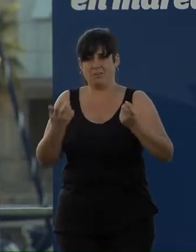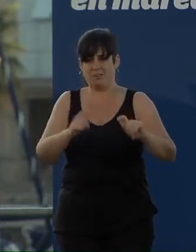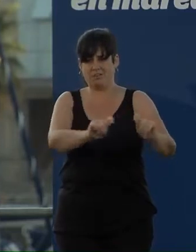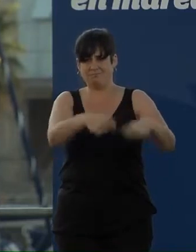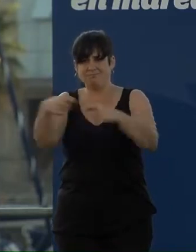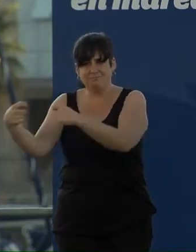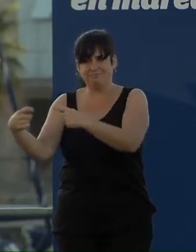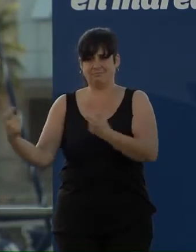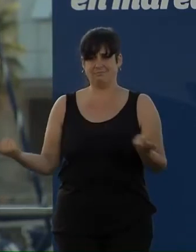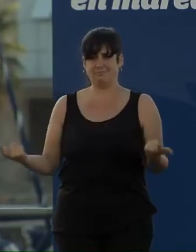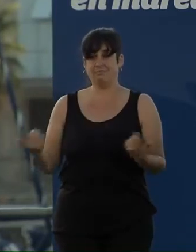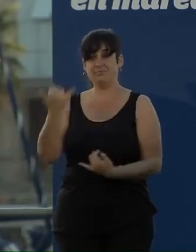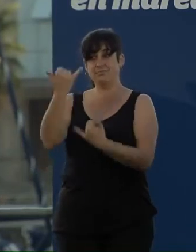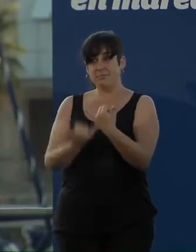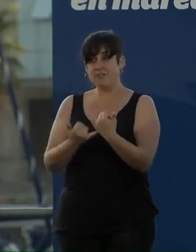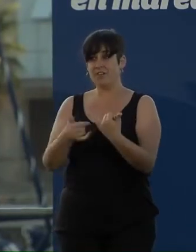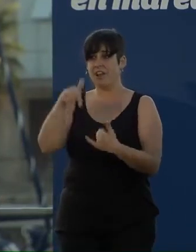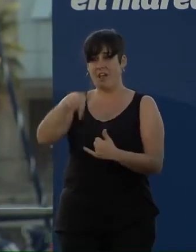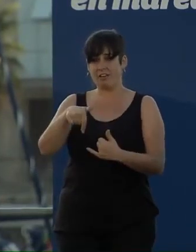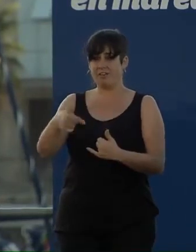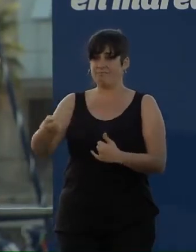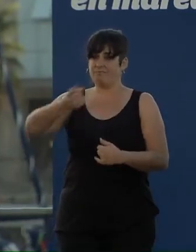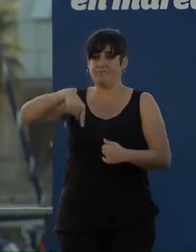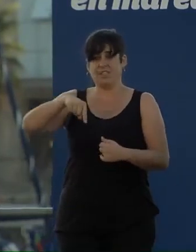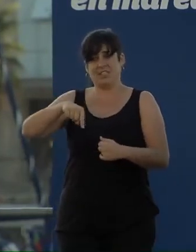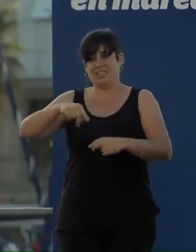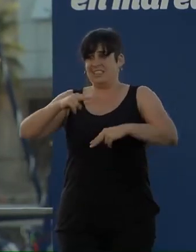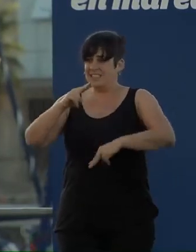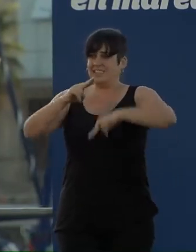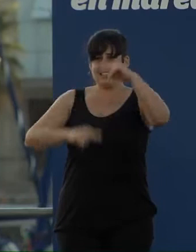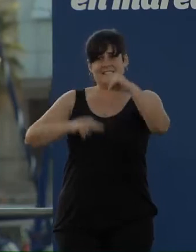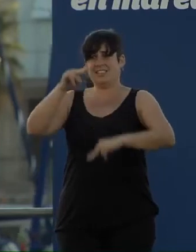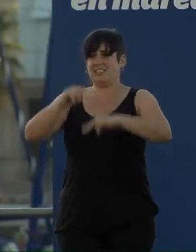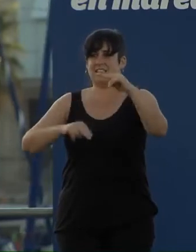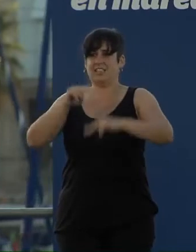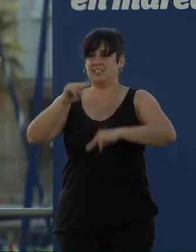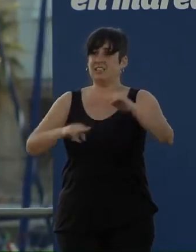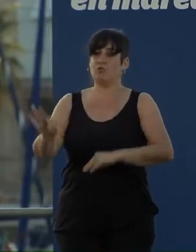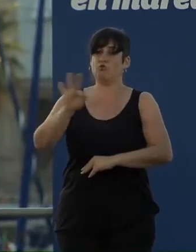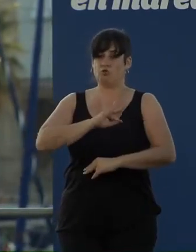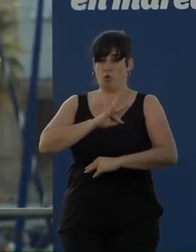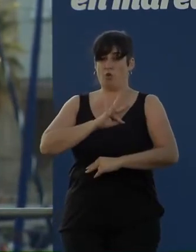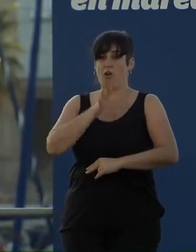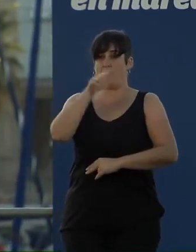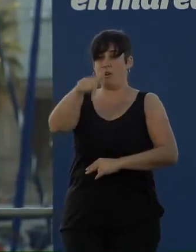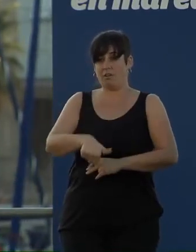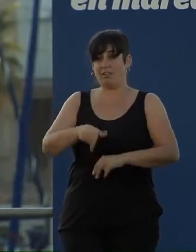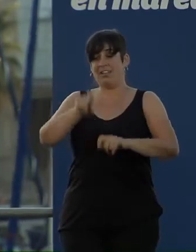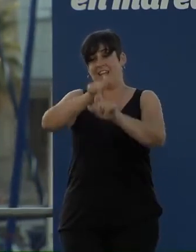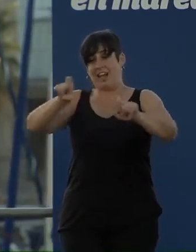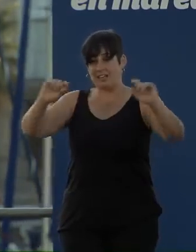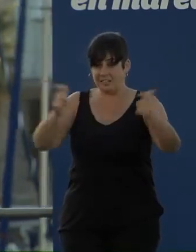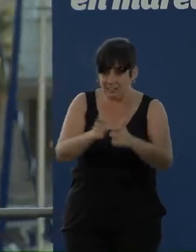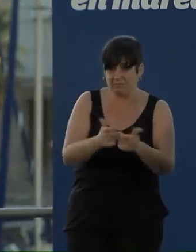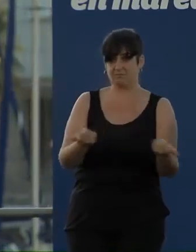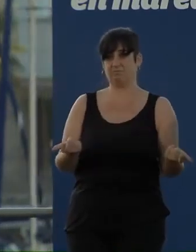destrucción nos va tocar reconstruir ese país que deó aa Núñez feijó con más emigrada con menos paro con menos